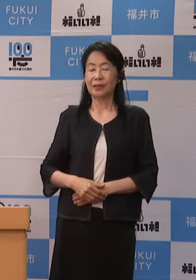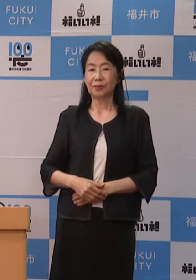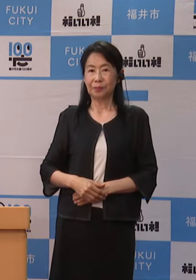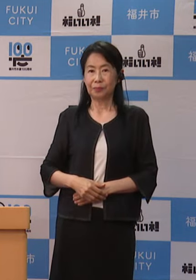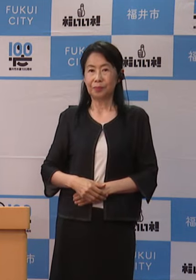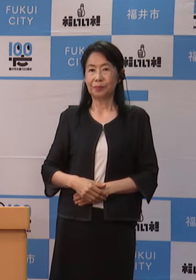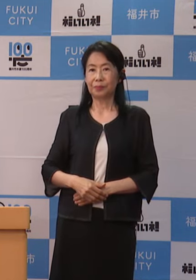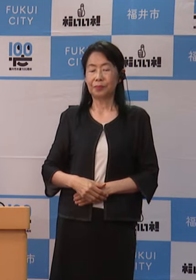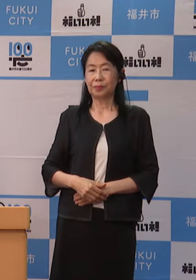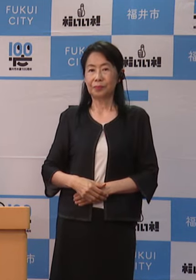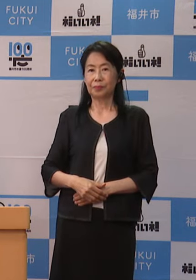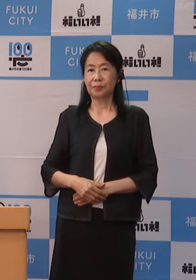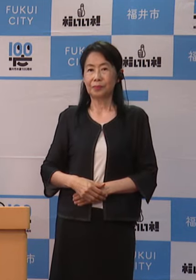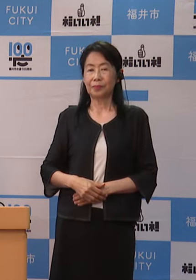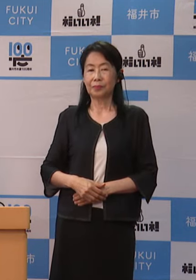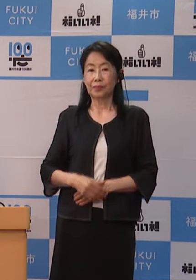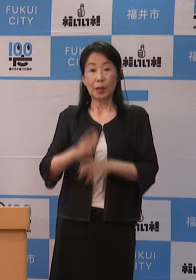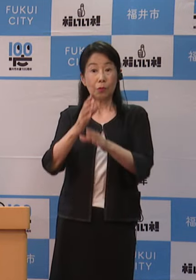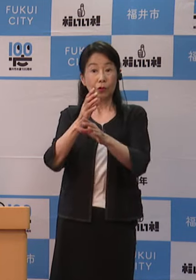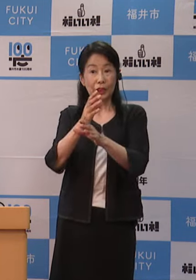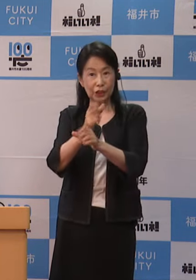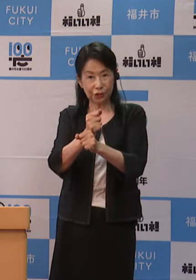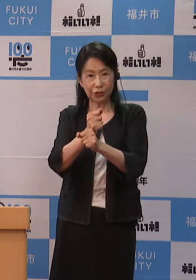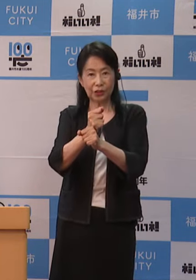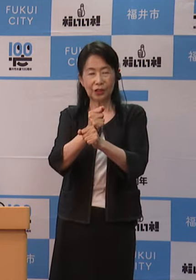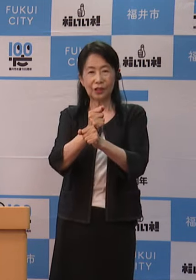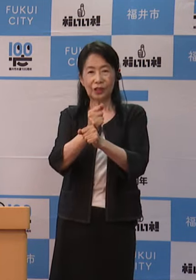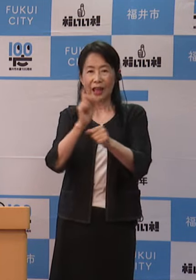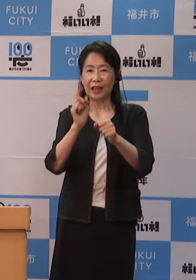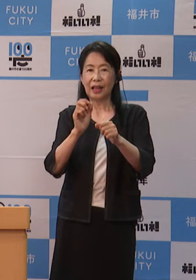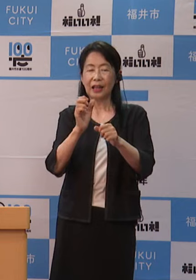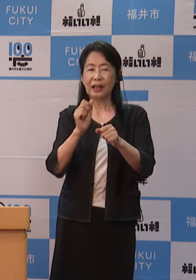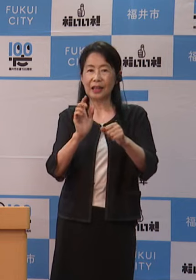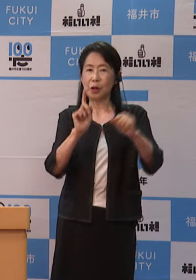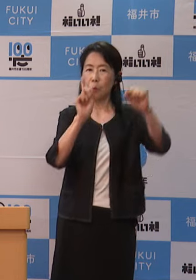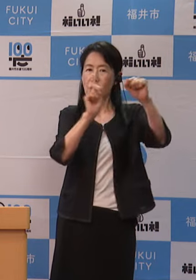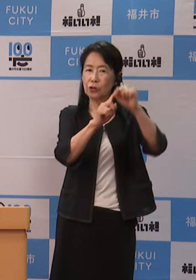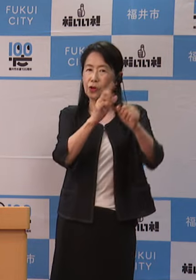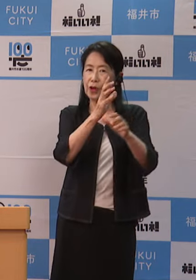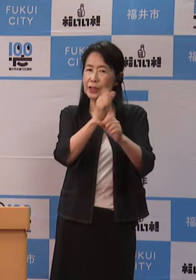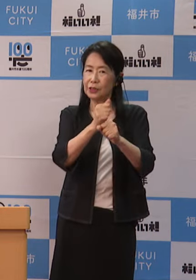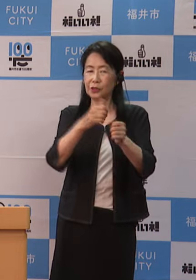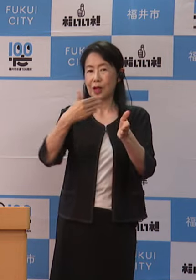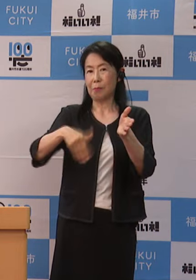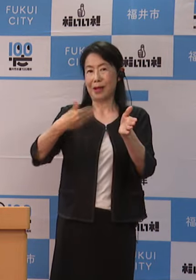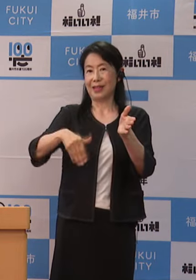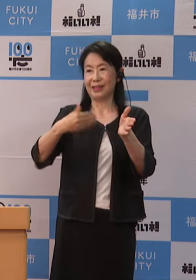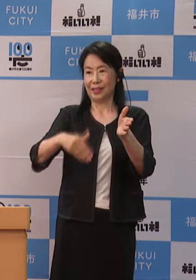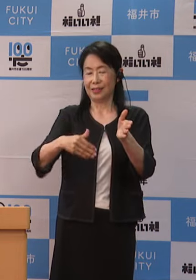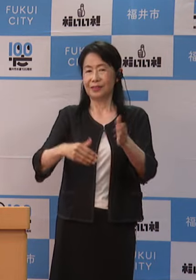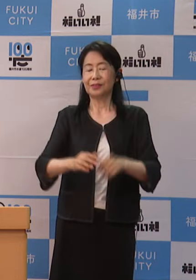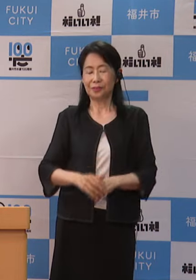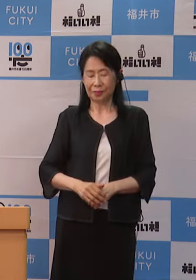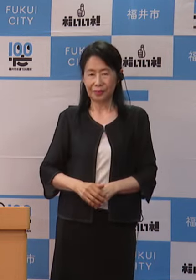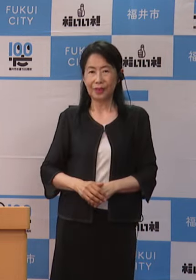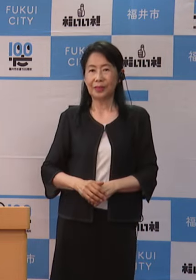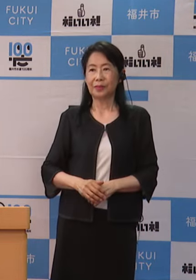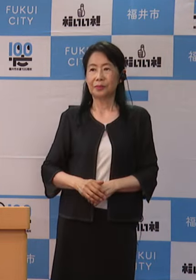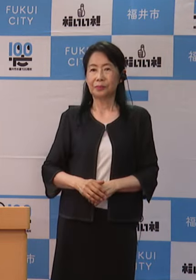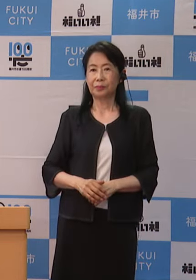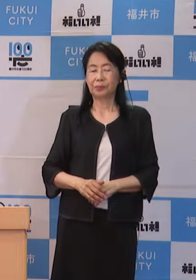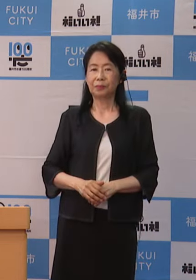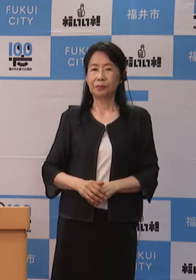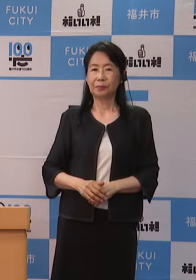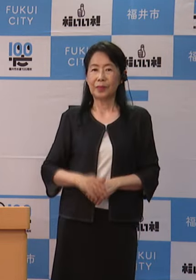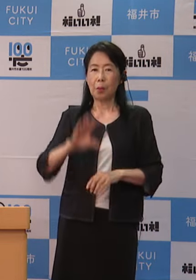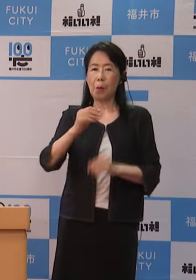りいつとかいう何年後とかいうのはないですけども、一つの目安としてはあるのかなというふうには思っ